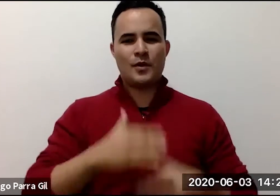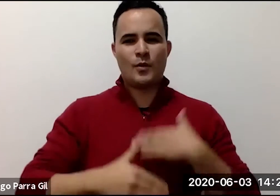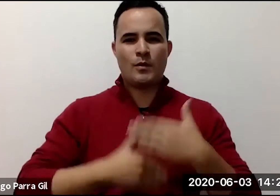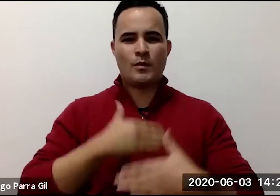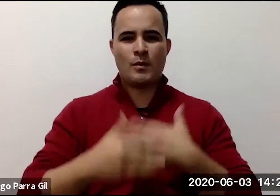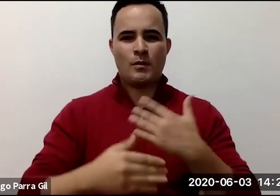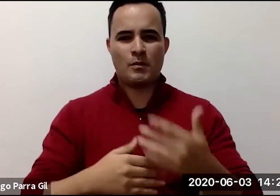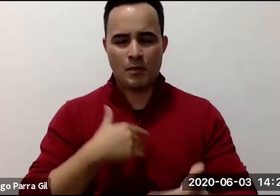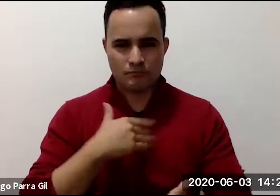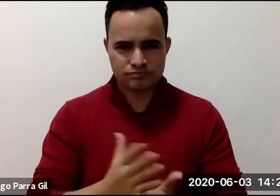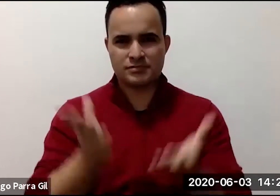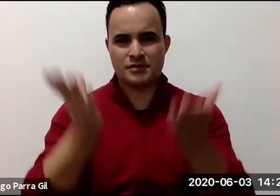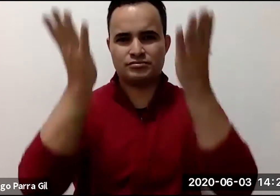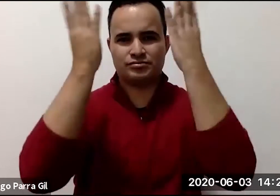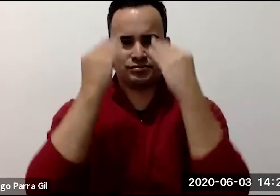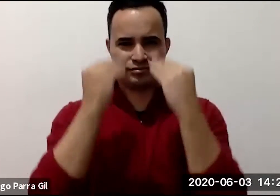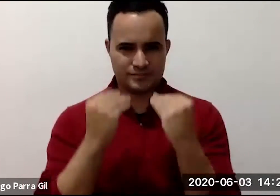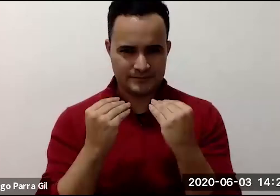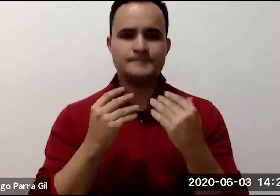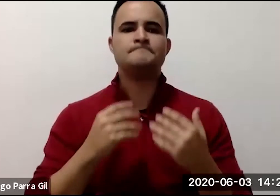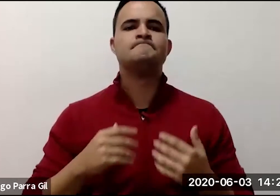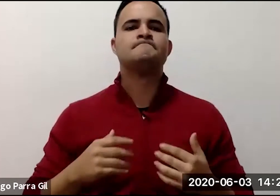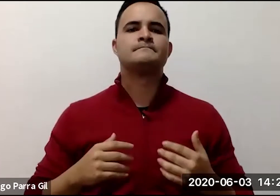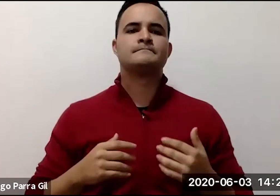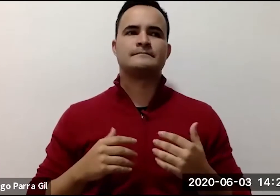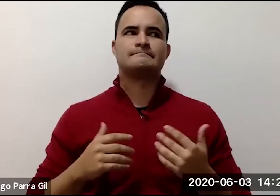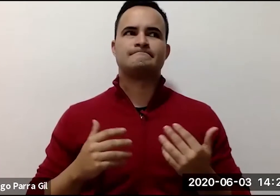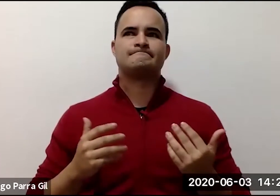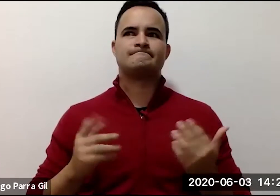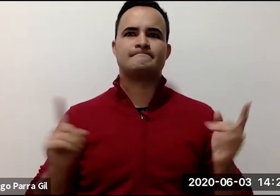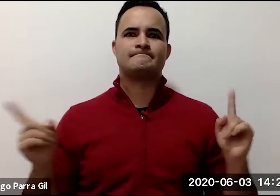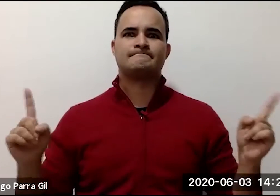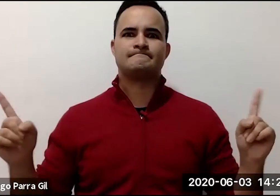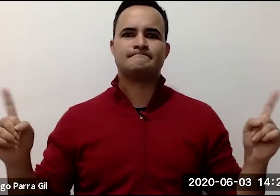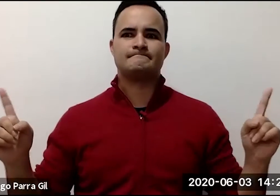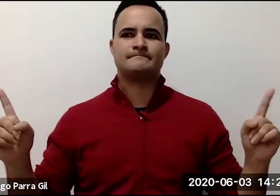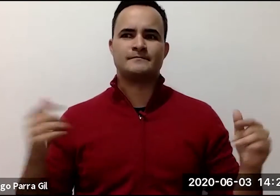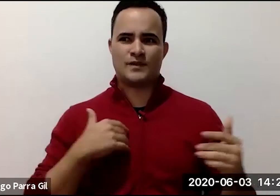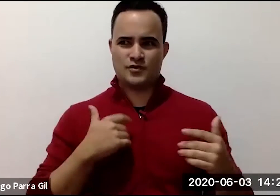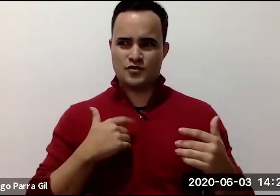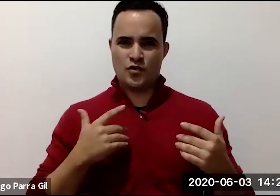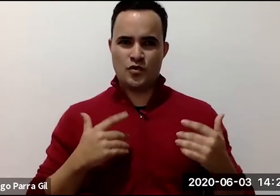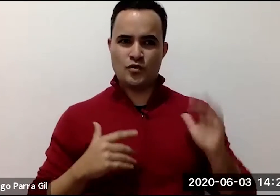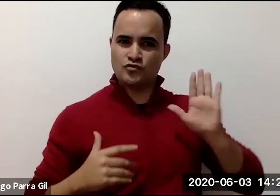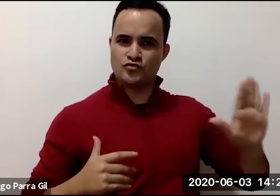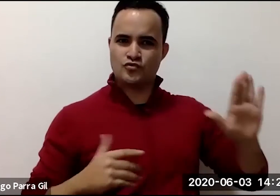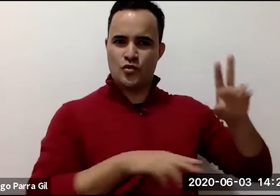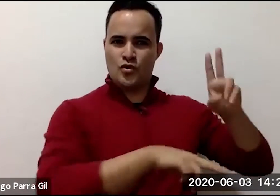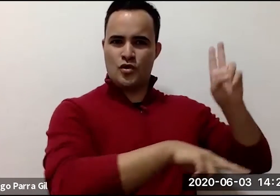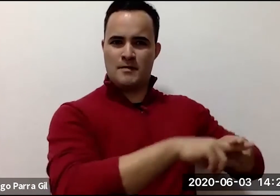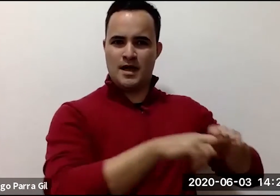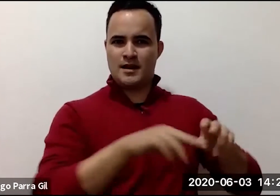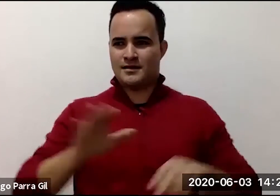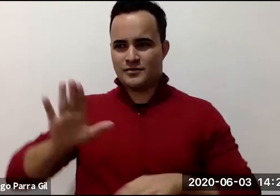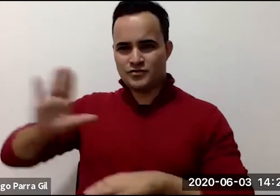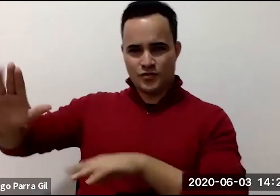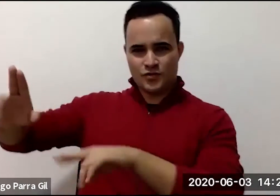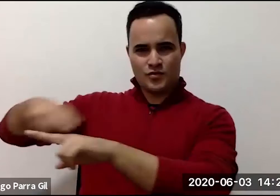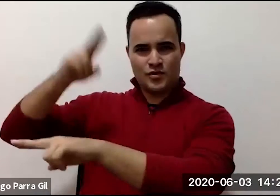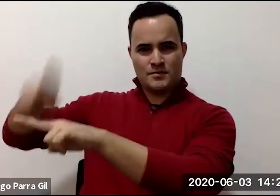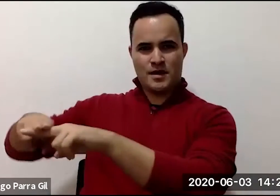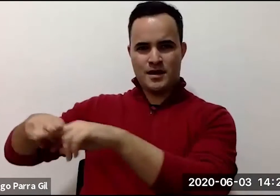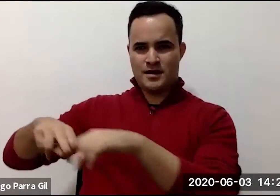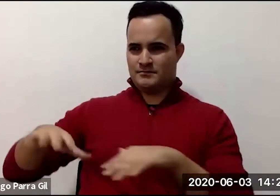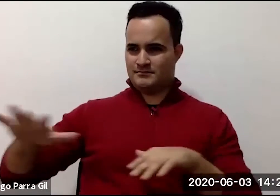Entonces, no pertenecía ni a la normalidad de la visión ni a la normalidad de cómo debe ser un ciego, ¿no? Porque me parece